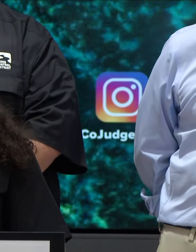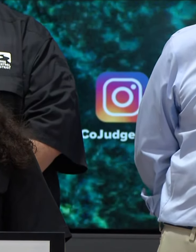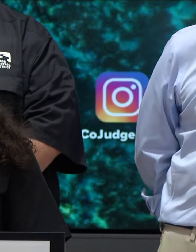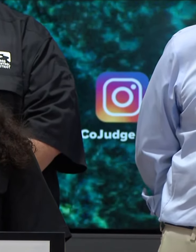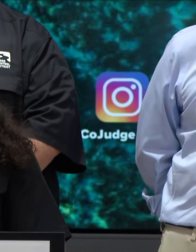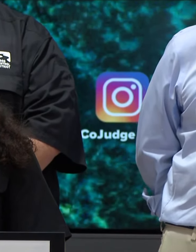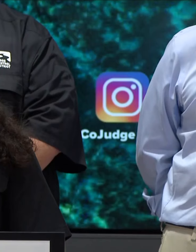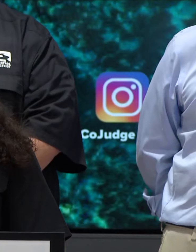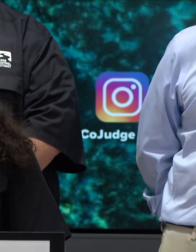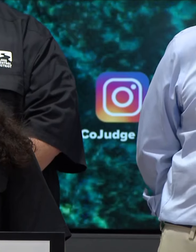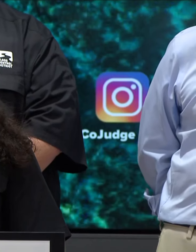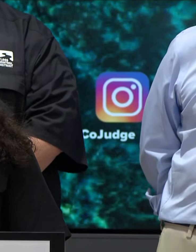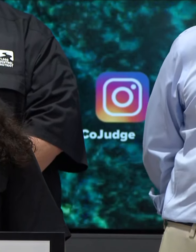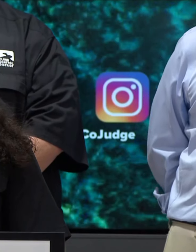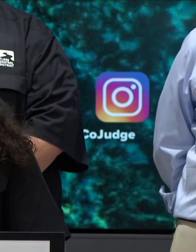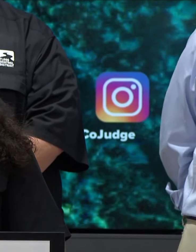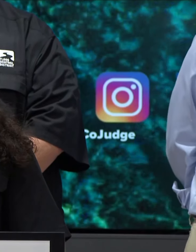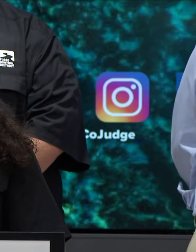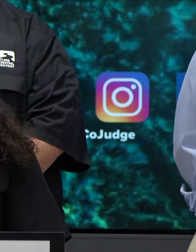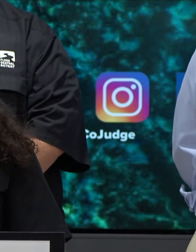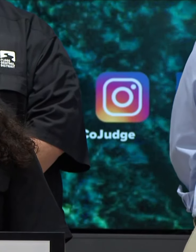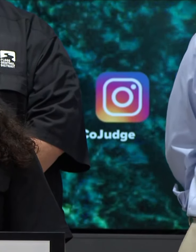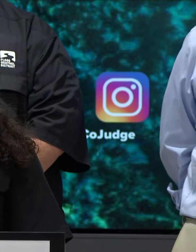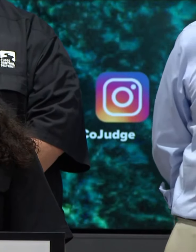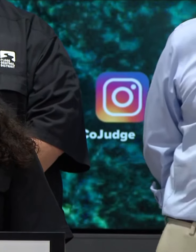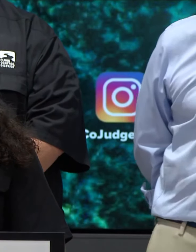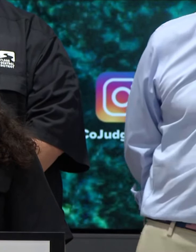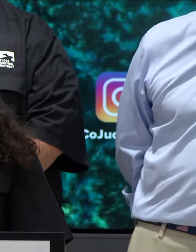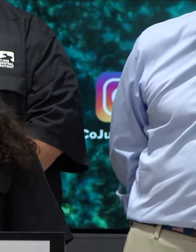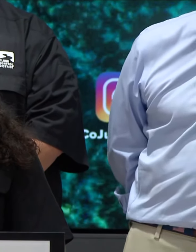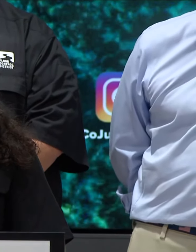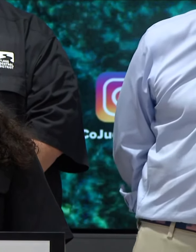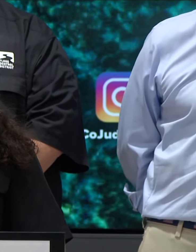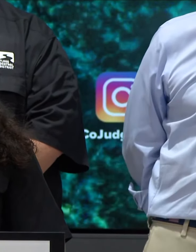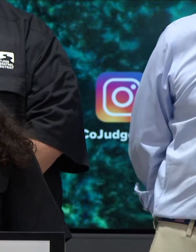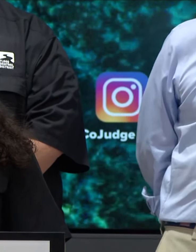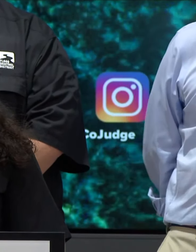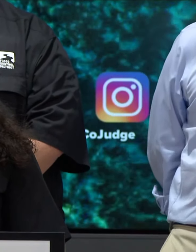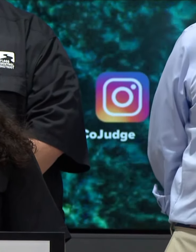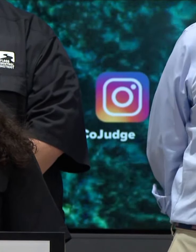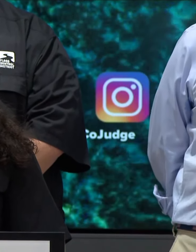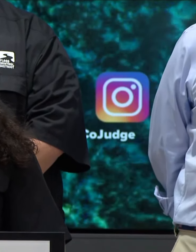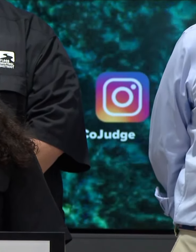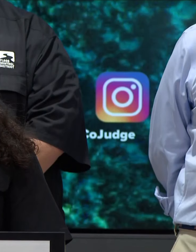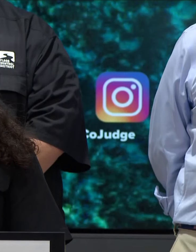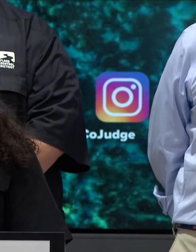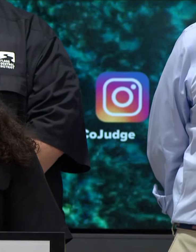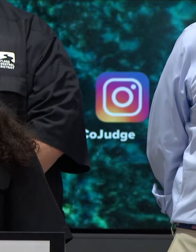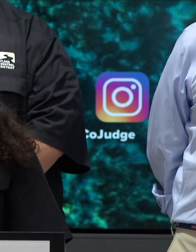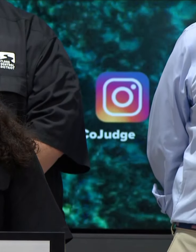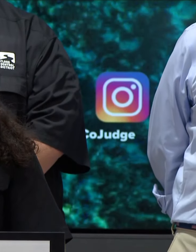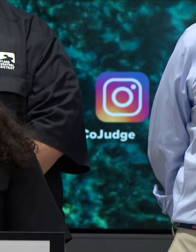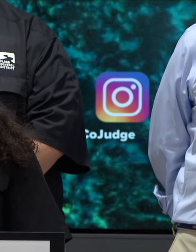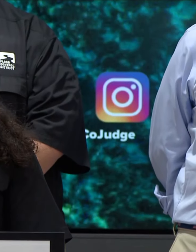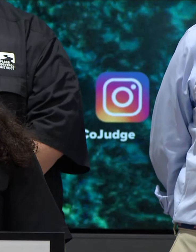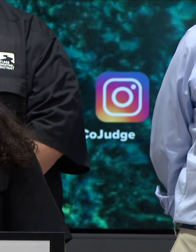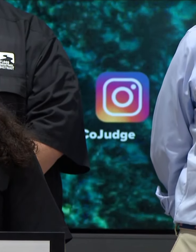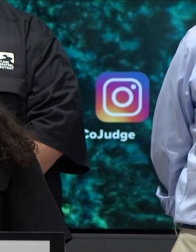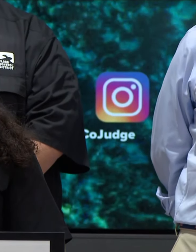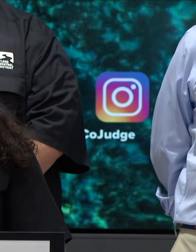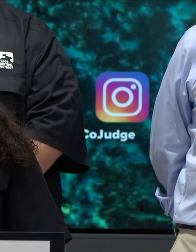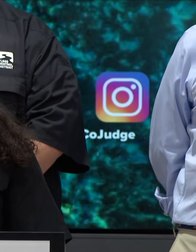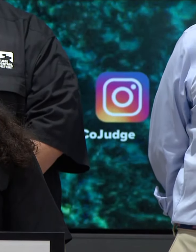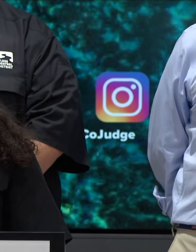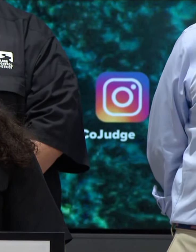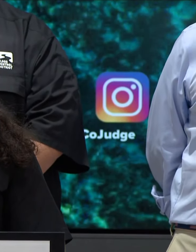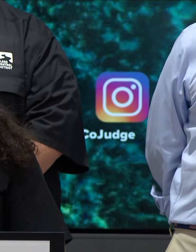se necesita. Es también un recordatorio, de repente un lado positivo de esto es un recordatorio de prepararnos